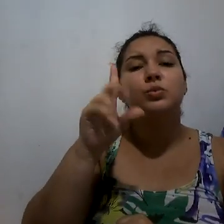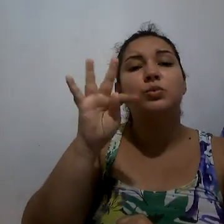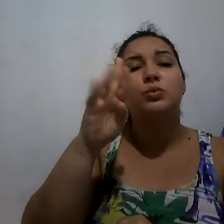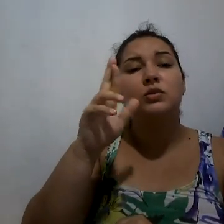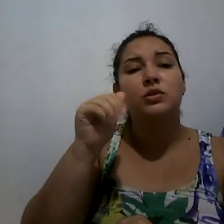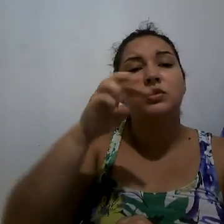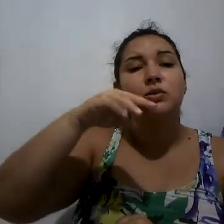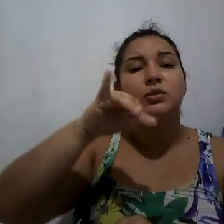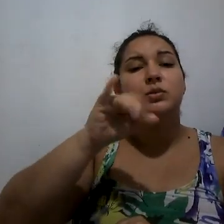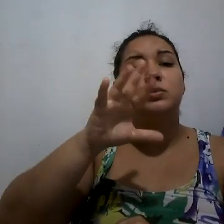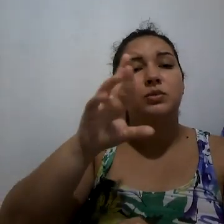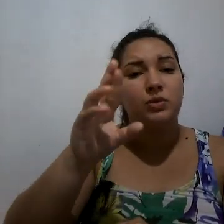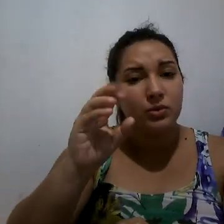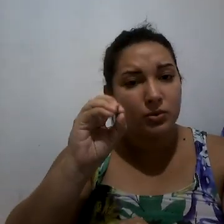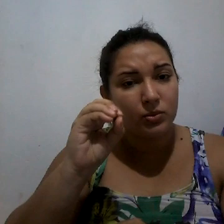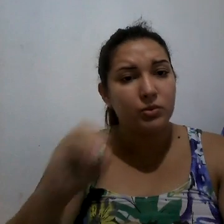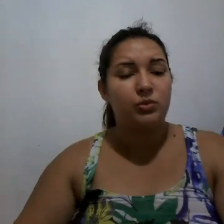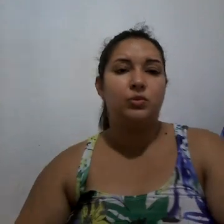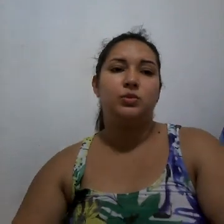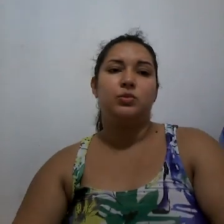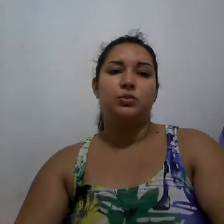dessa partícula, desse material,